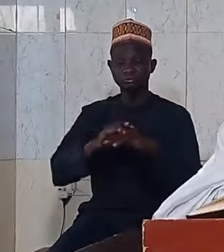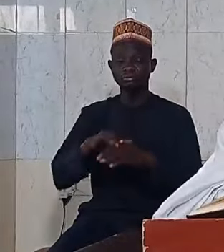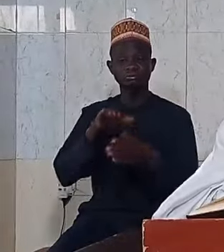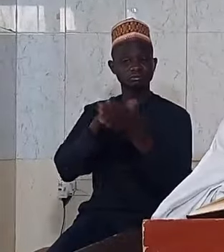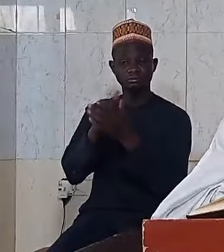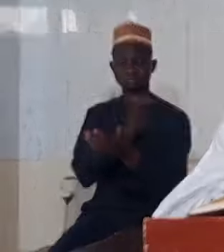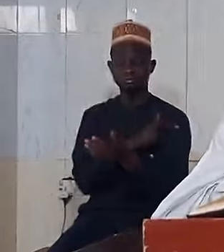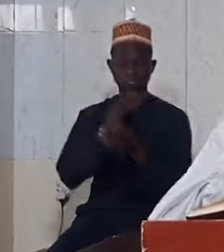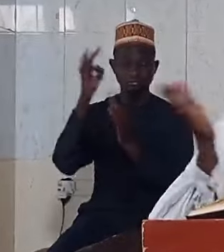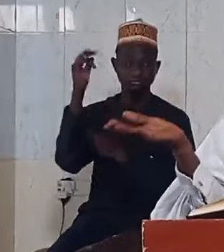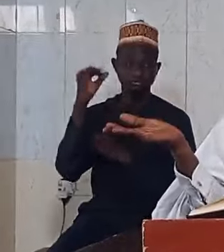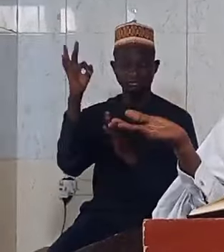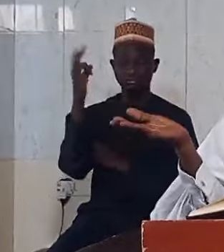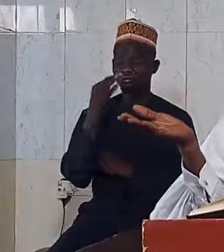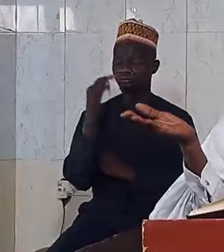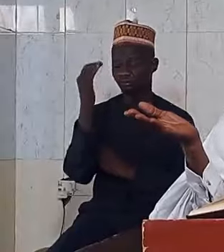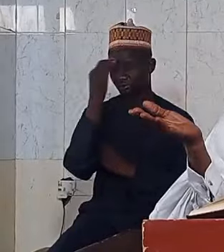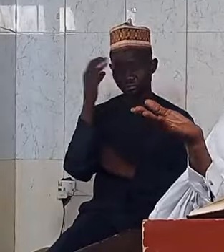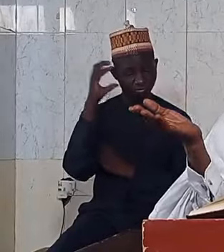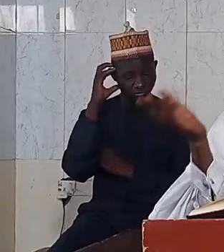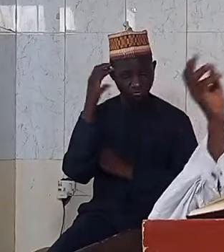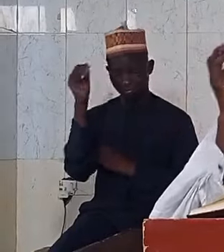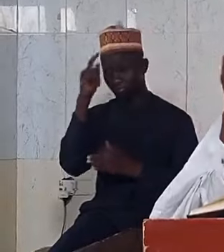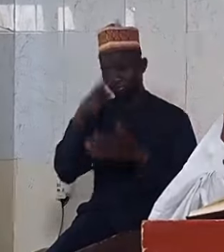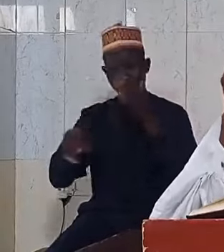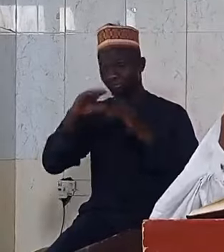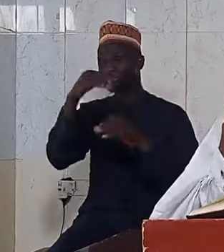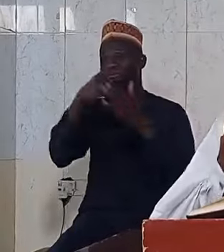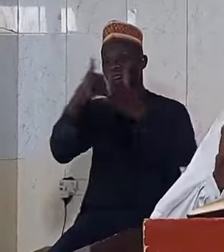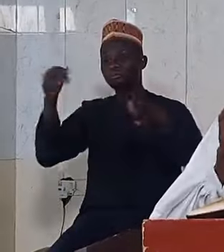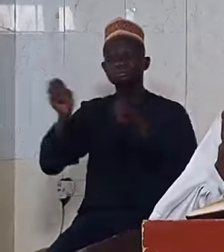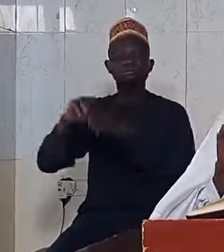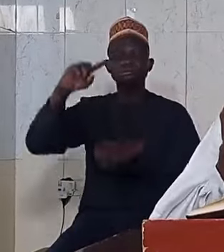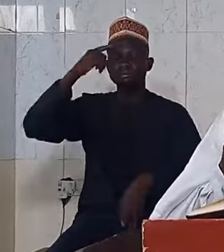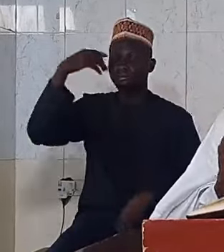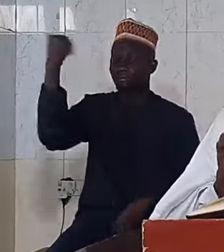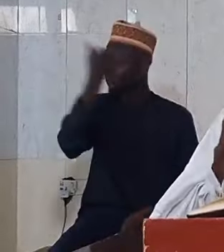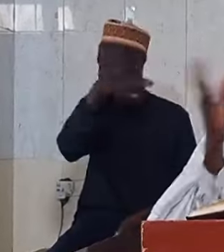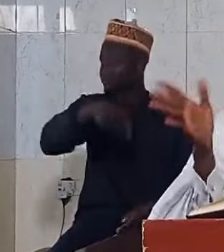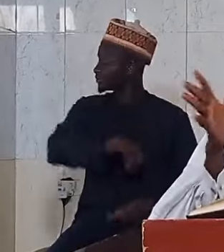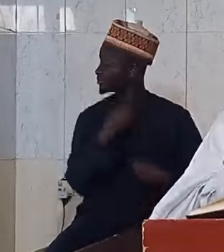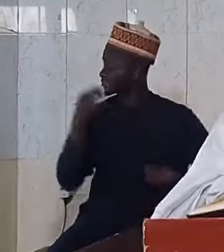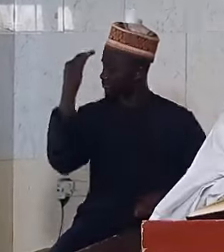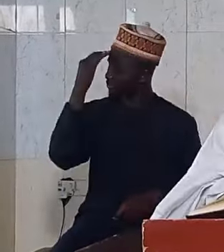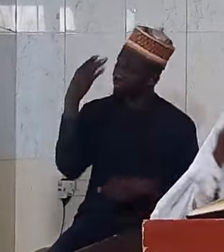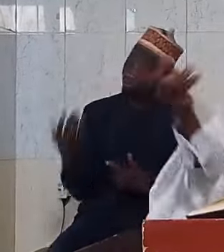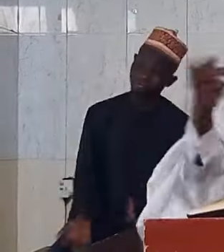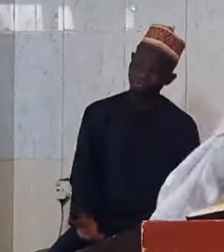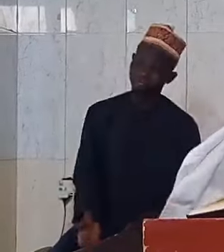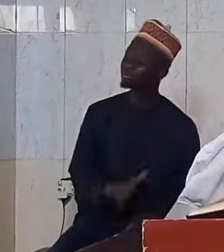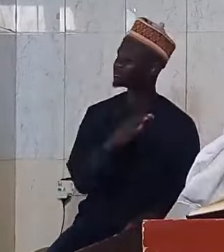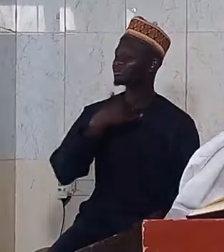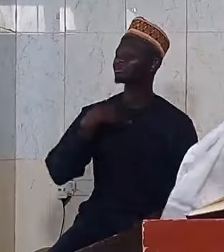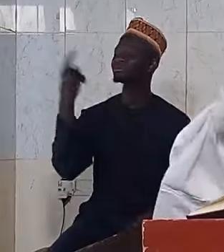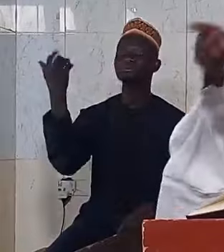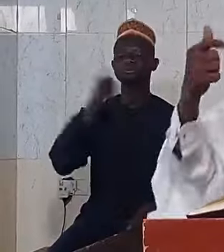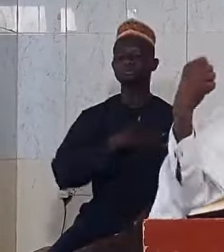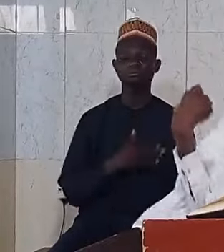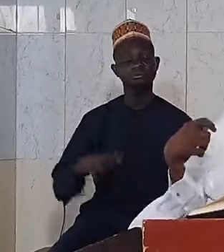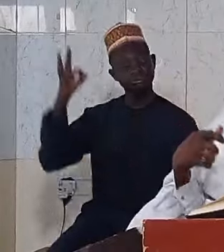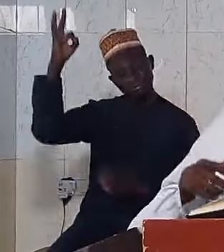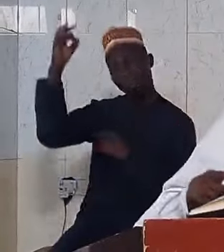kaskanci Allah shine Allahul ghuyubi tun kafin kai tunanin komai a zuciyarka ya sani daka baka bukatar ka je ga wani